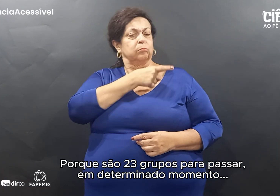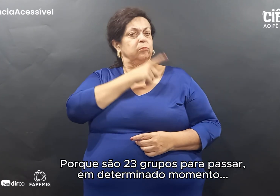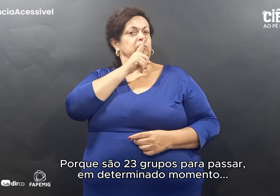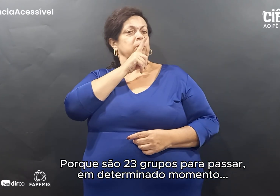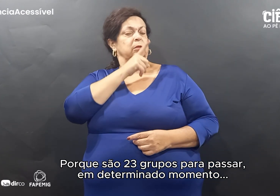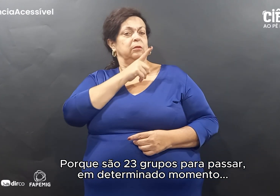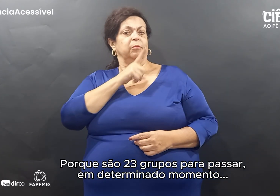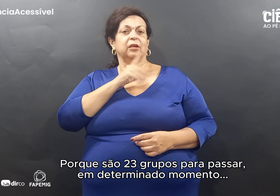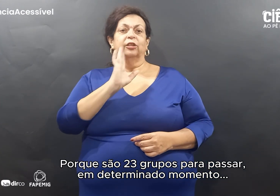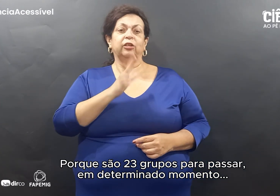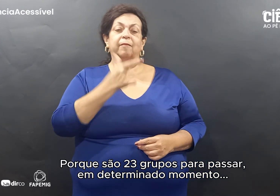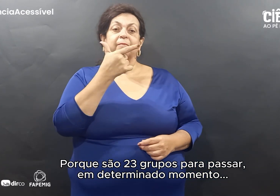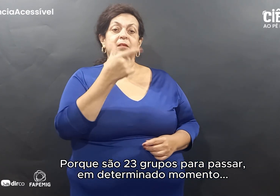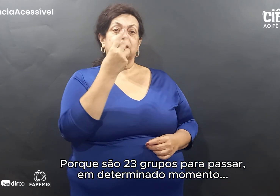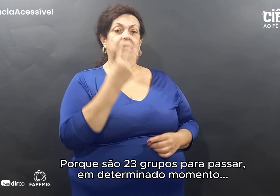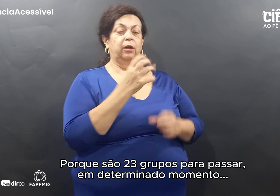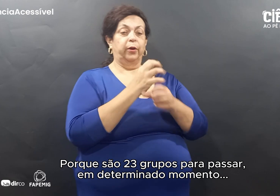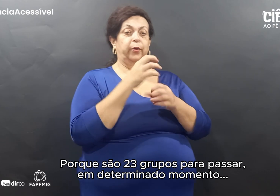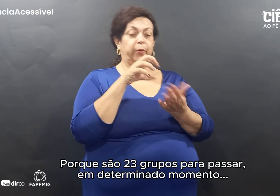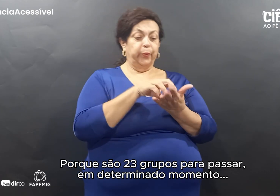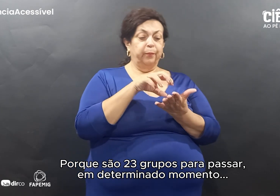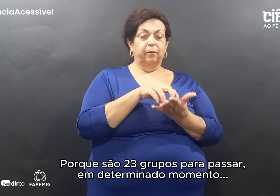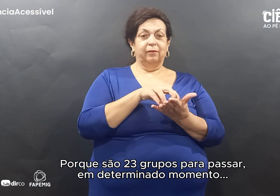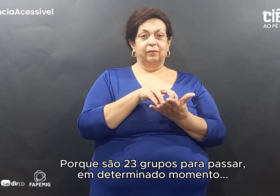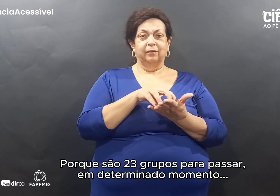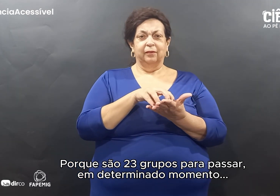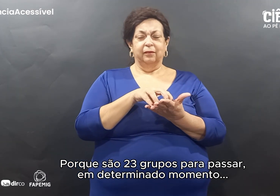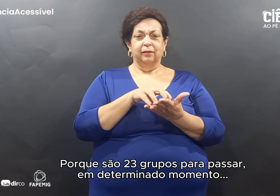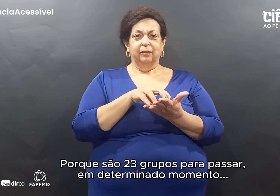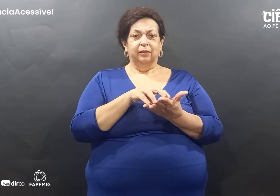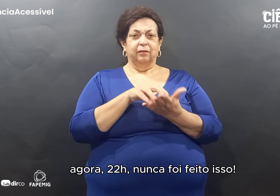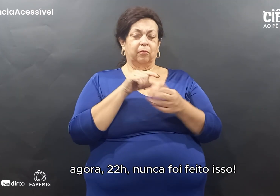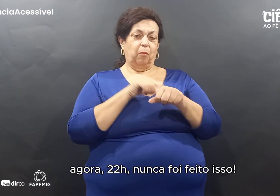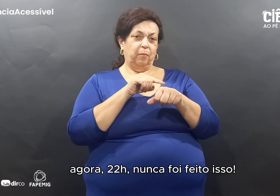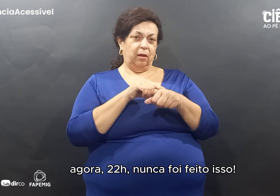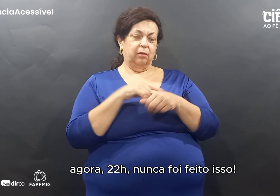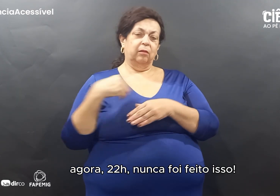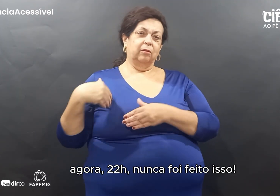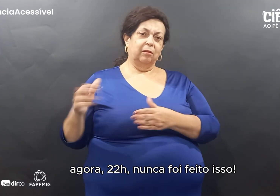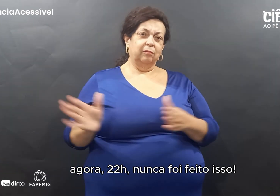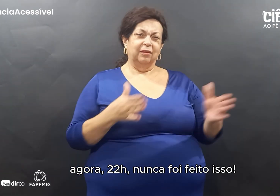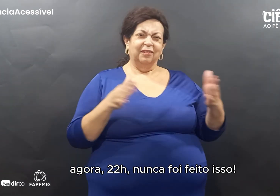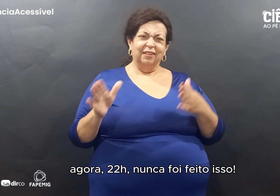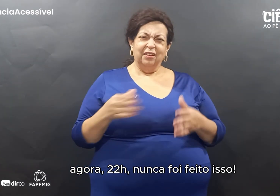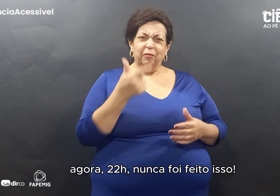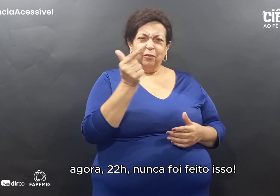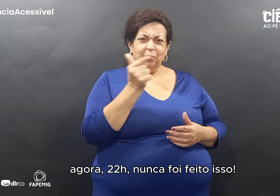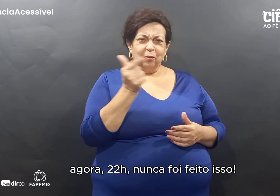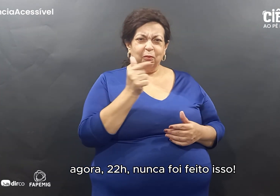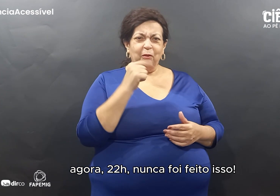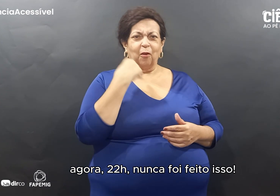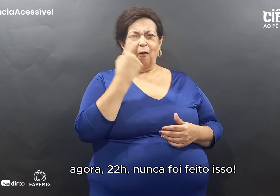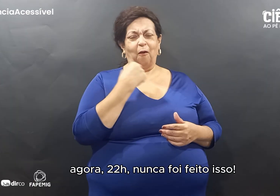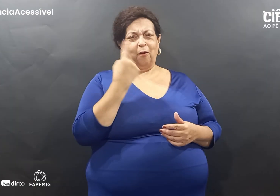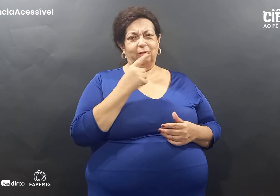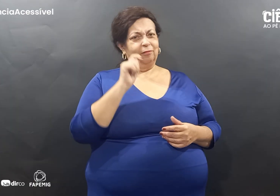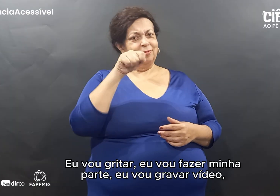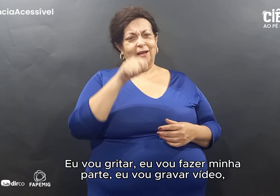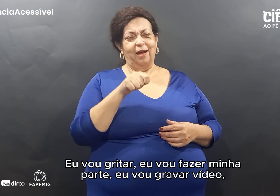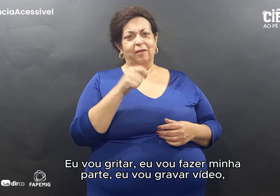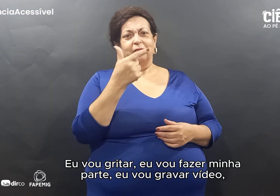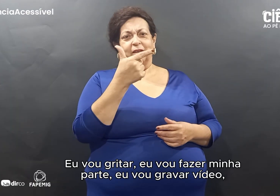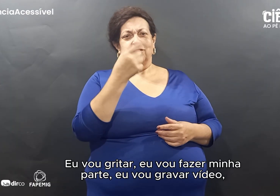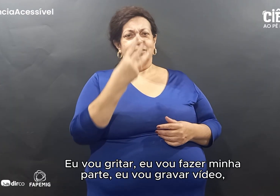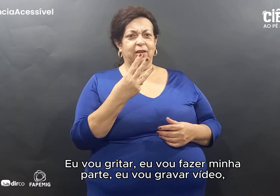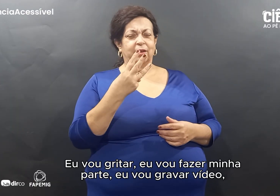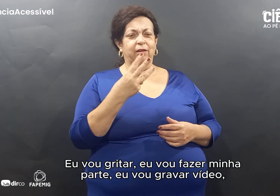são 23 grupos para passar em determinado momento. Agora, 22 horas, nunca foi feito isso. Eu